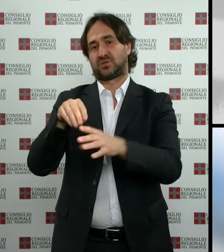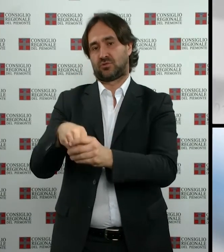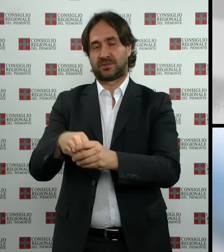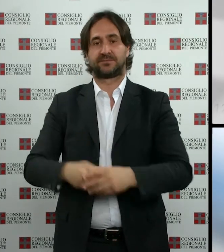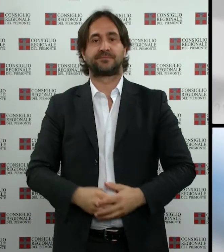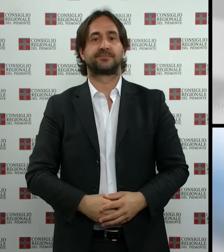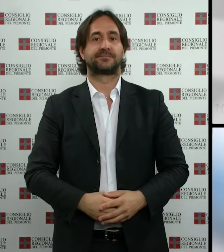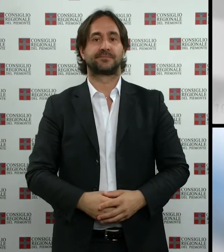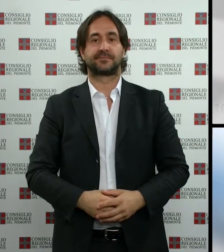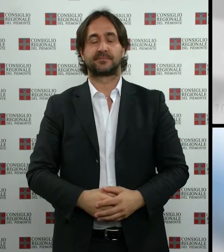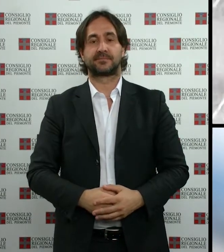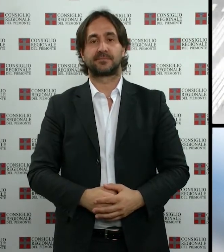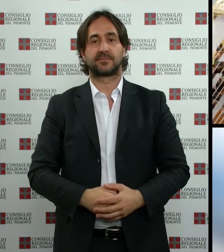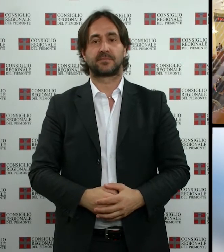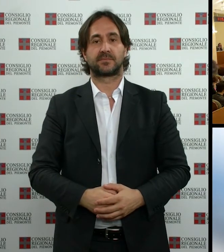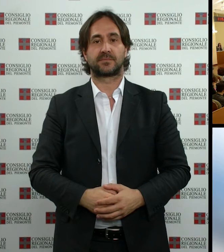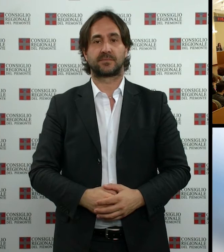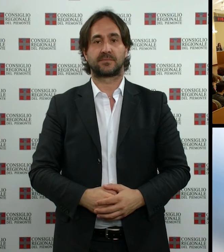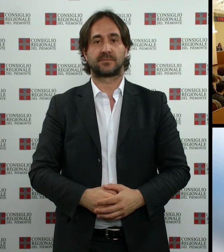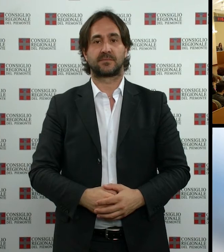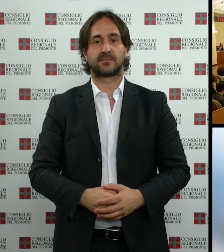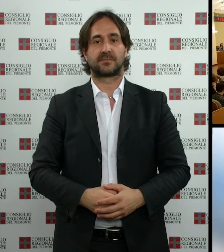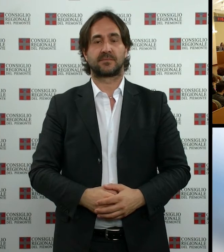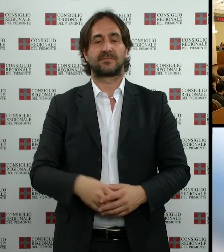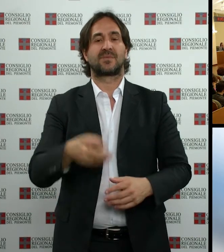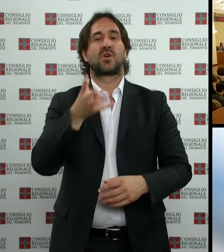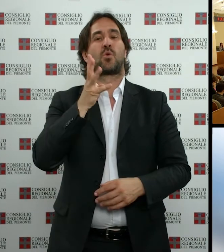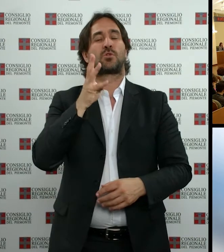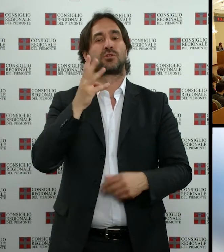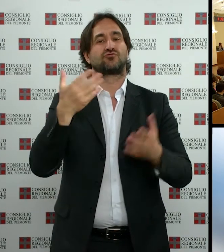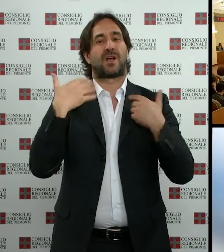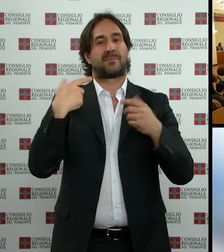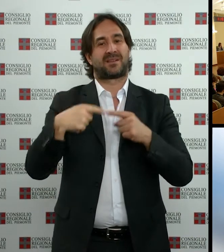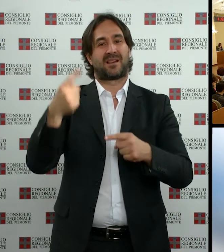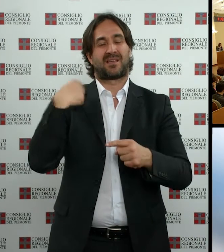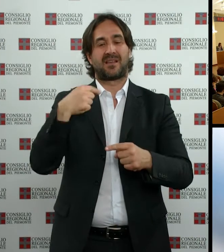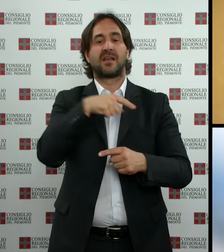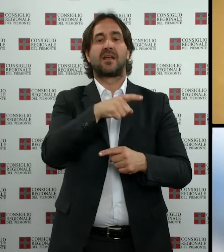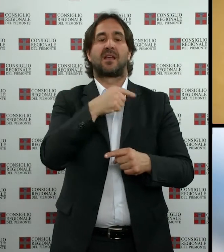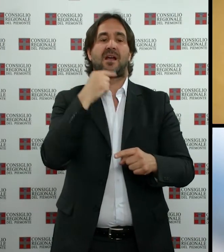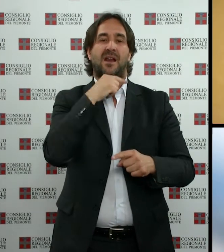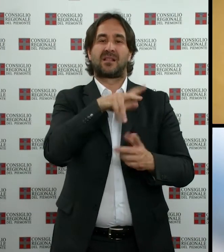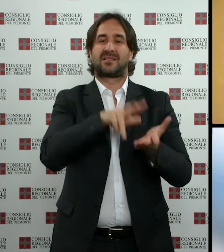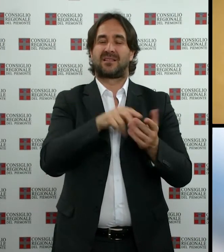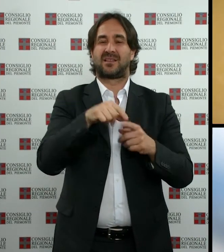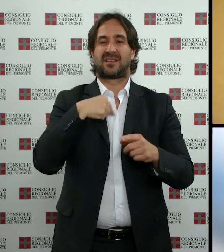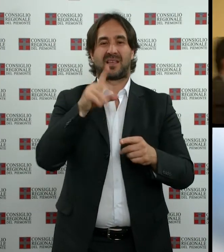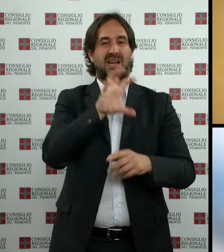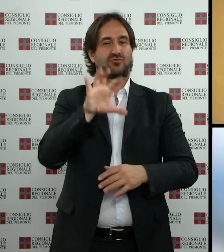7 giorni in consiglio. Nella seduta del 14 aprile, il garante regionale delle persone sottoposte a misure restrittive della